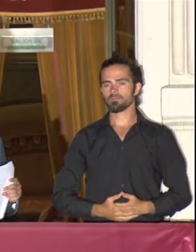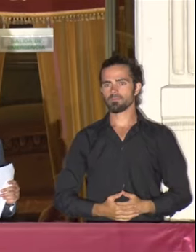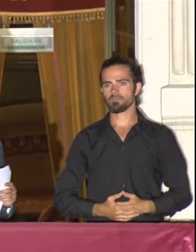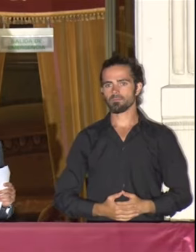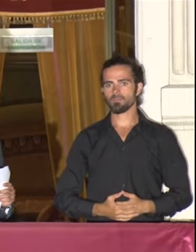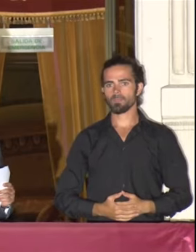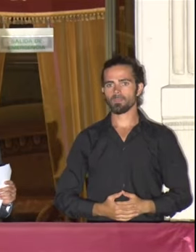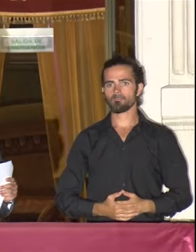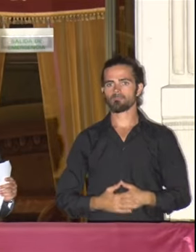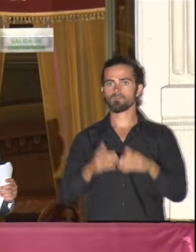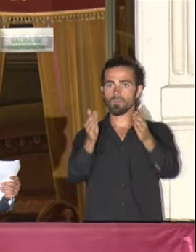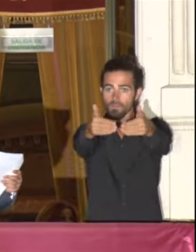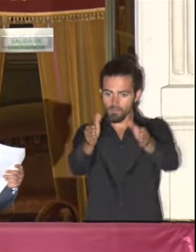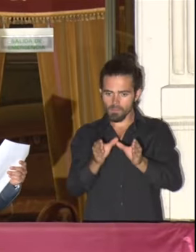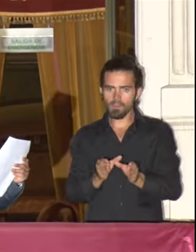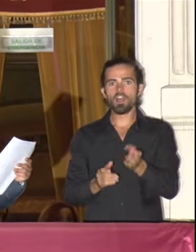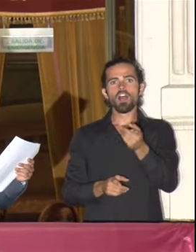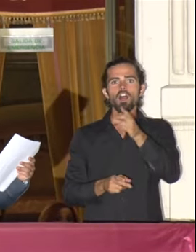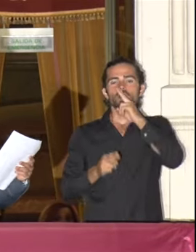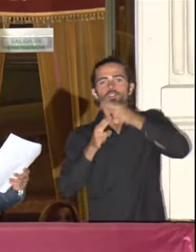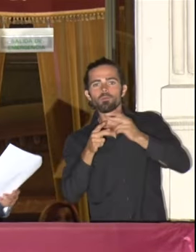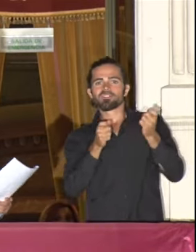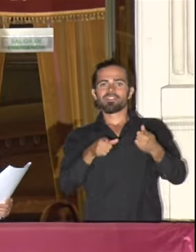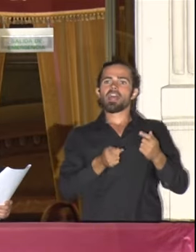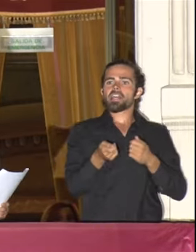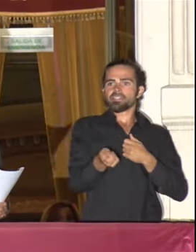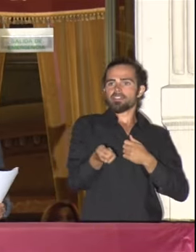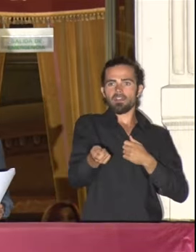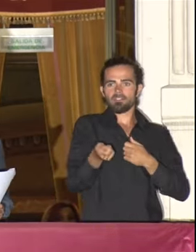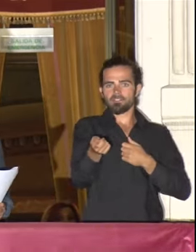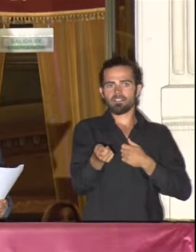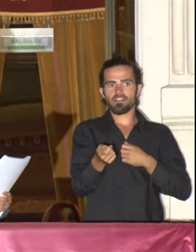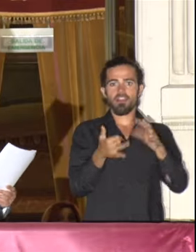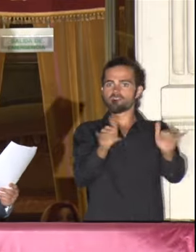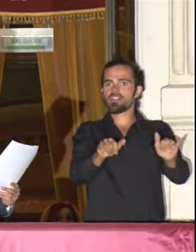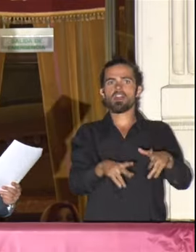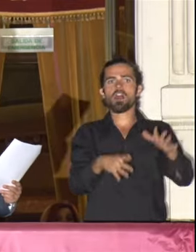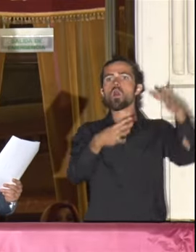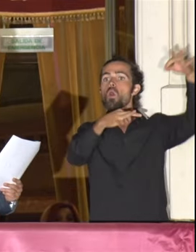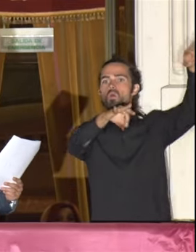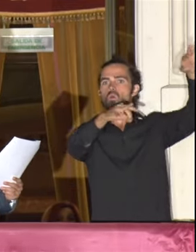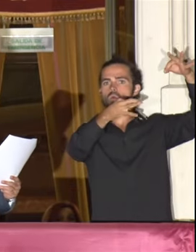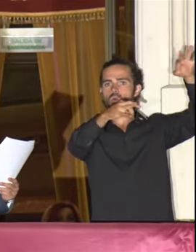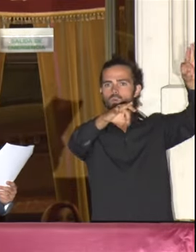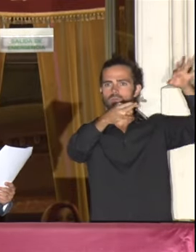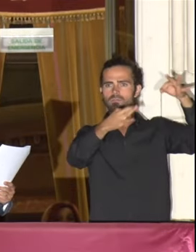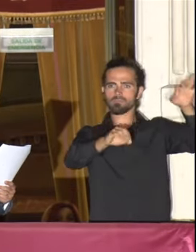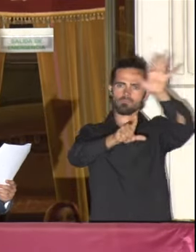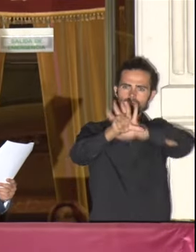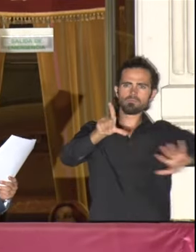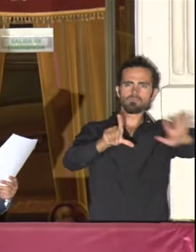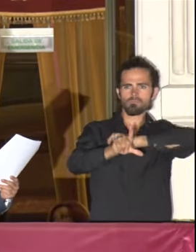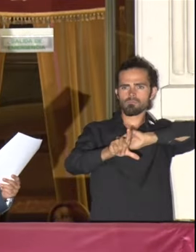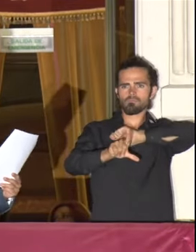El recinto ferial, que llamamos la sartén, hace que nuestra feria sea única. Es exclusivo para